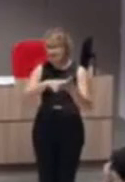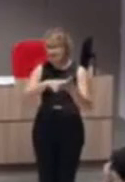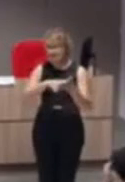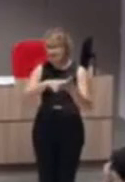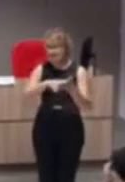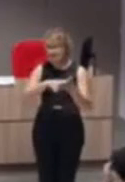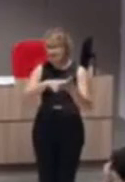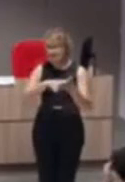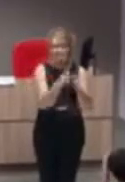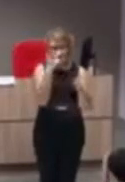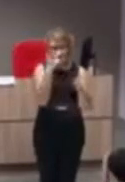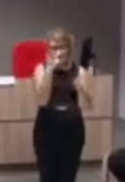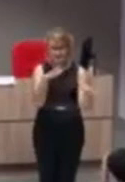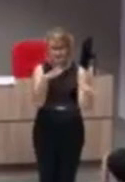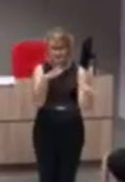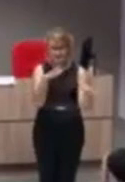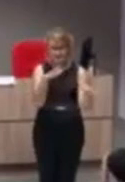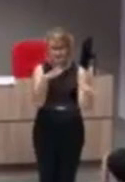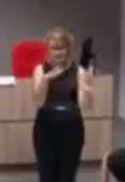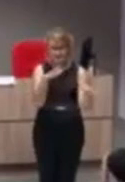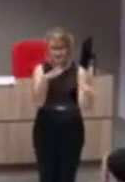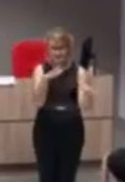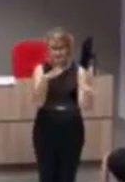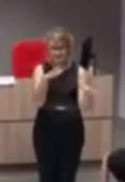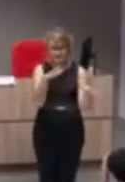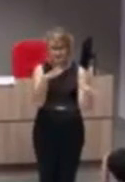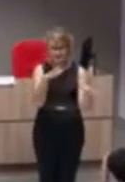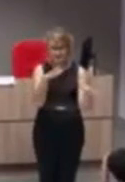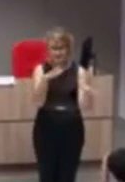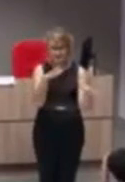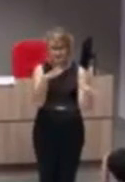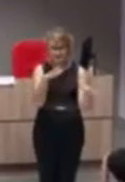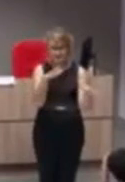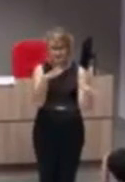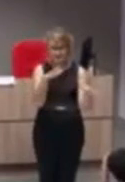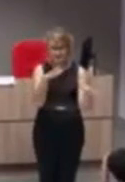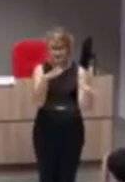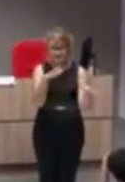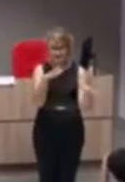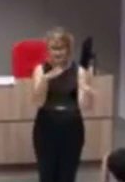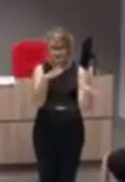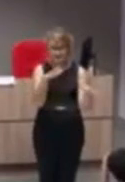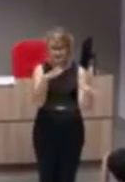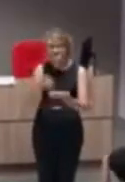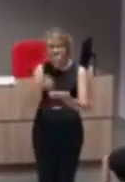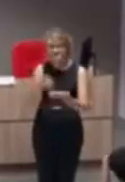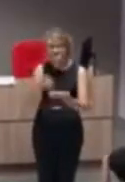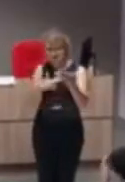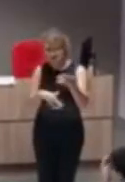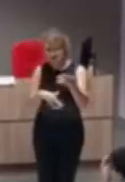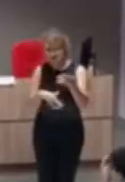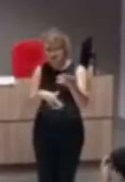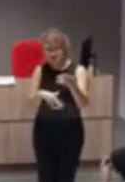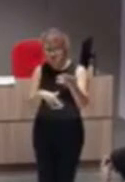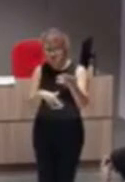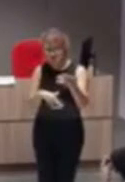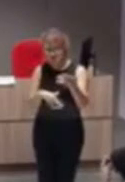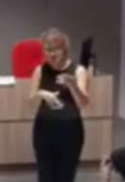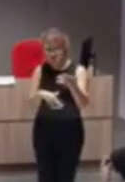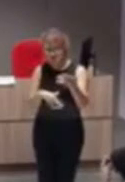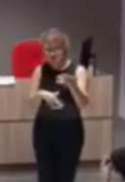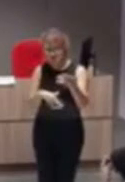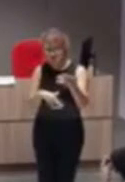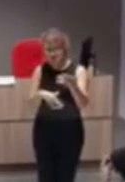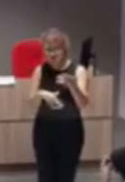de outros pacientes. Então, as causas apontadas no relatório para que pacientes